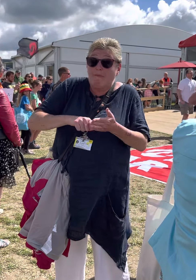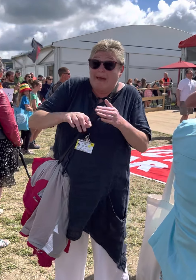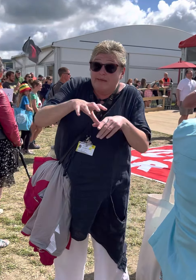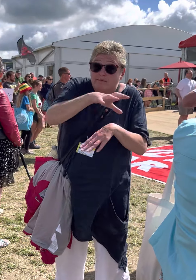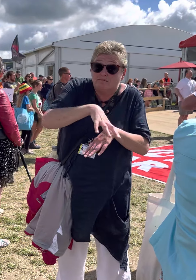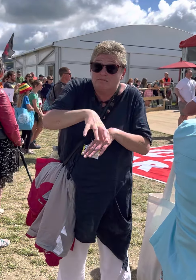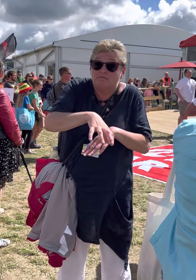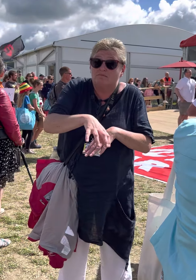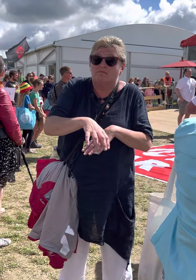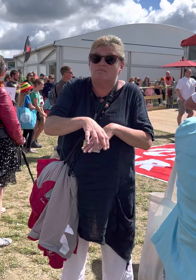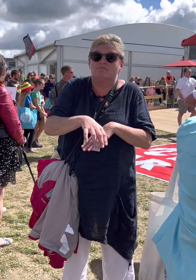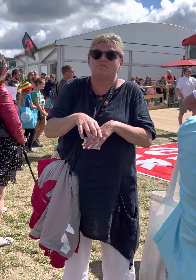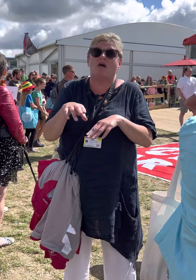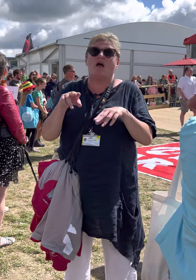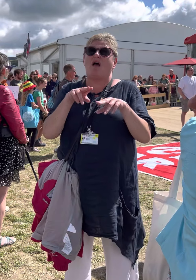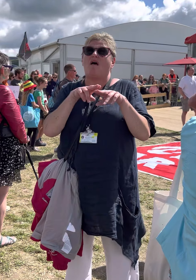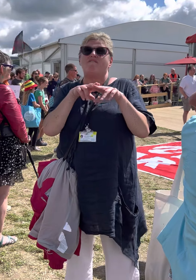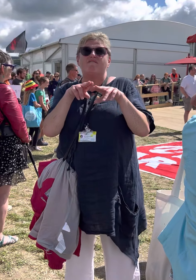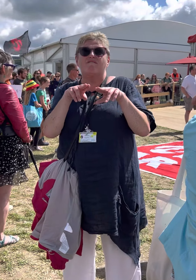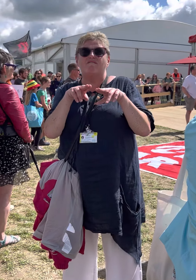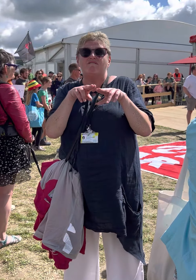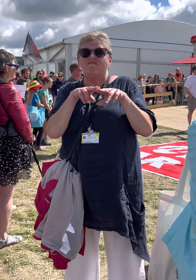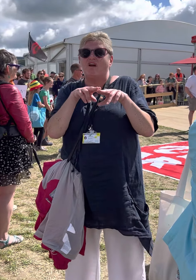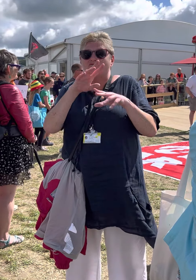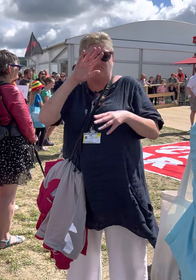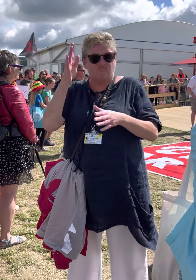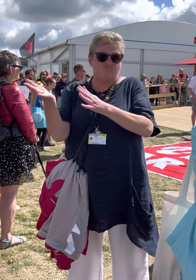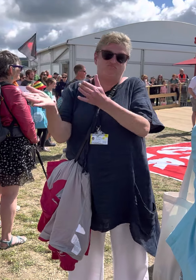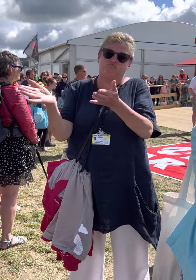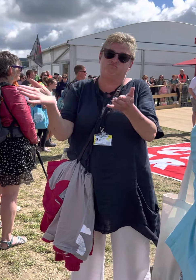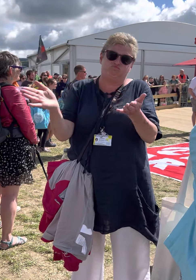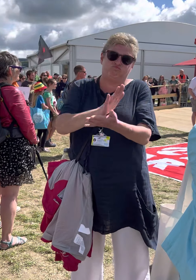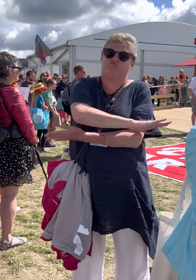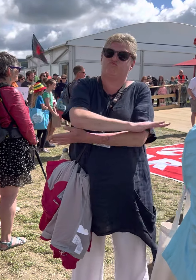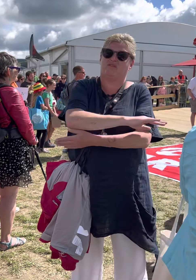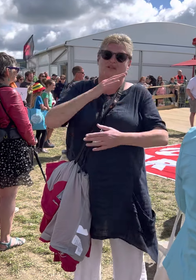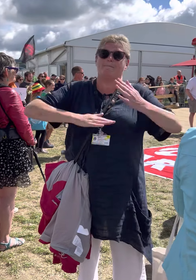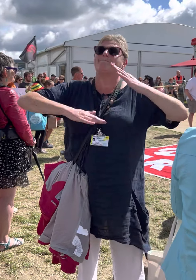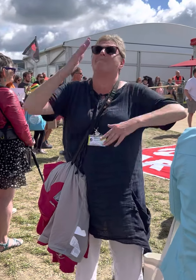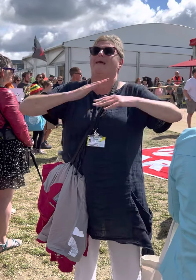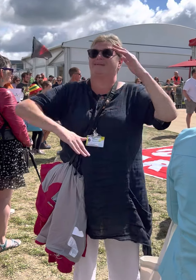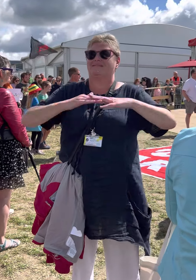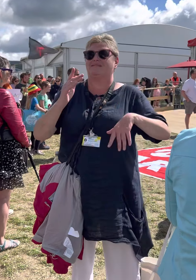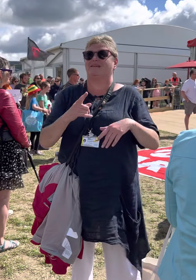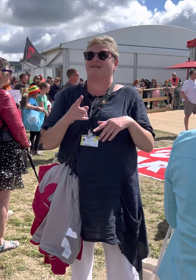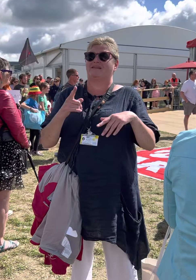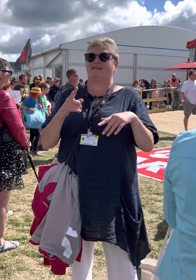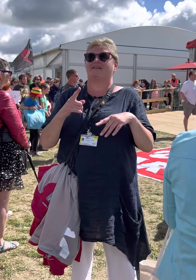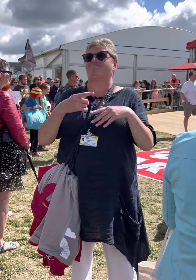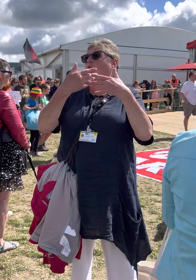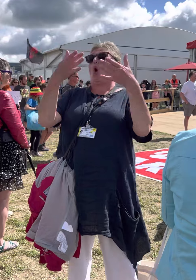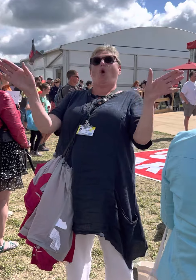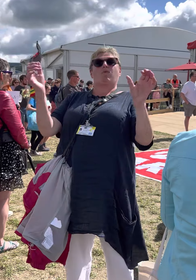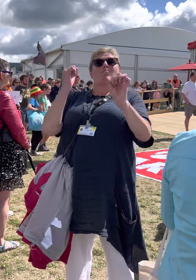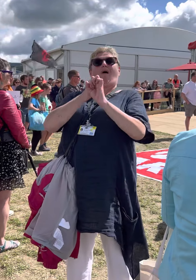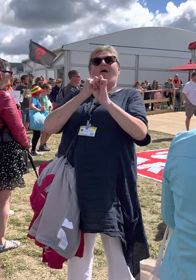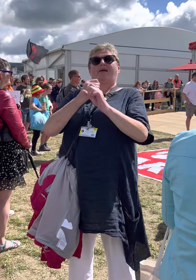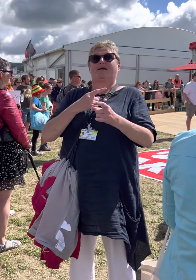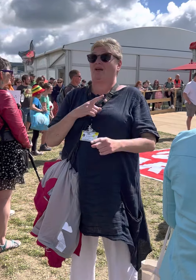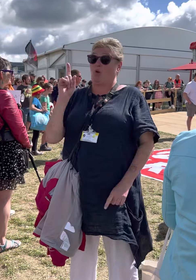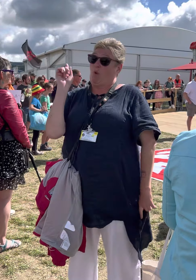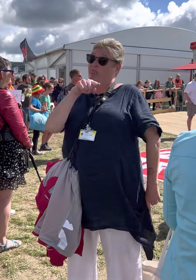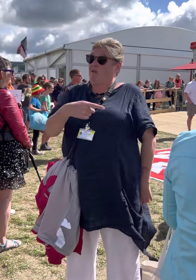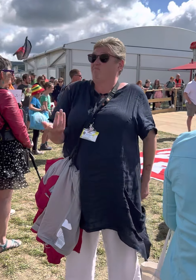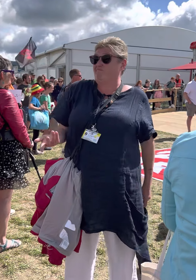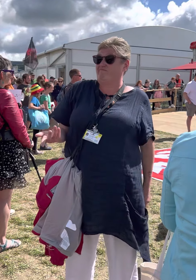safle ydy i fflatno'r lle a creu tai marchnad agorad. A be fydd y tai